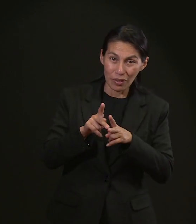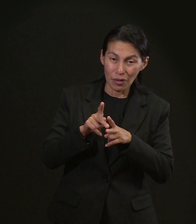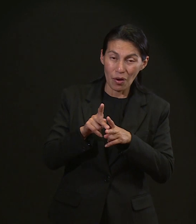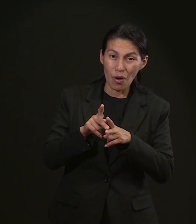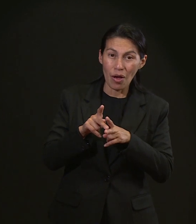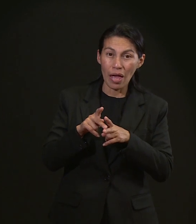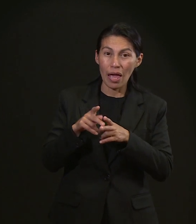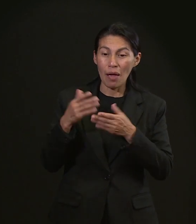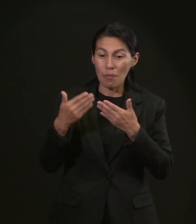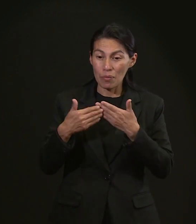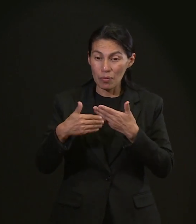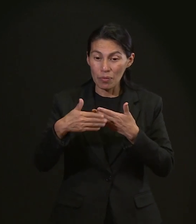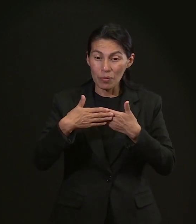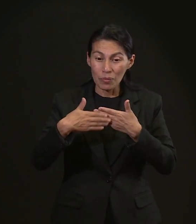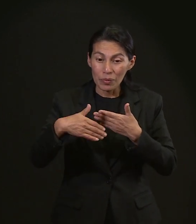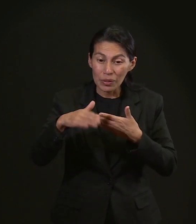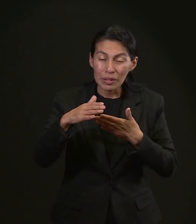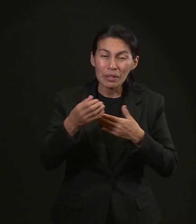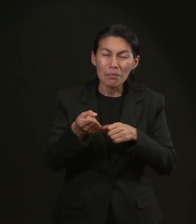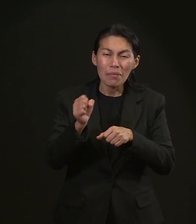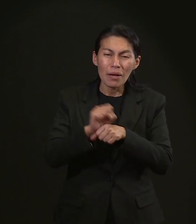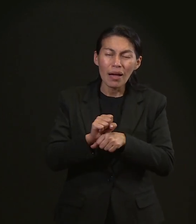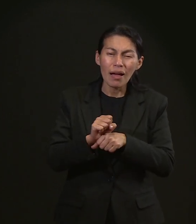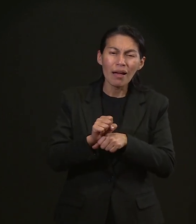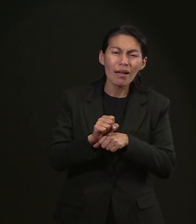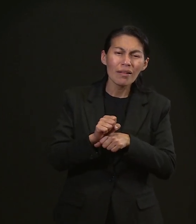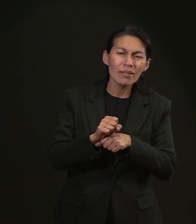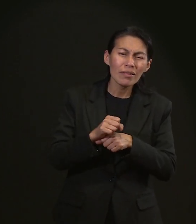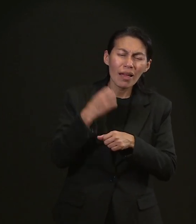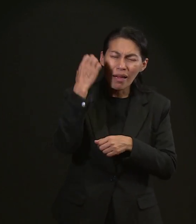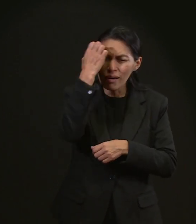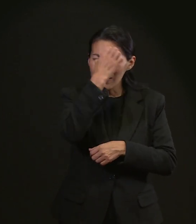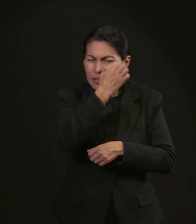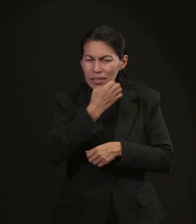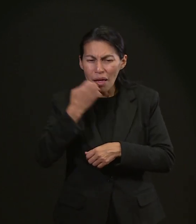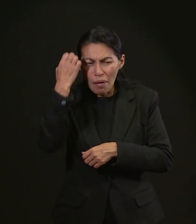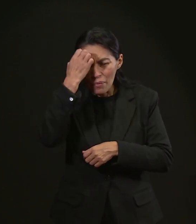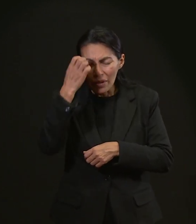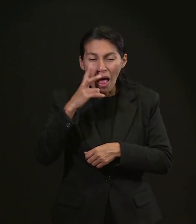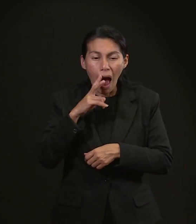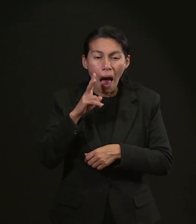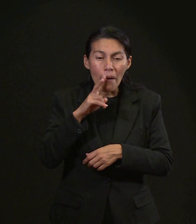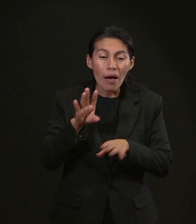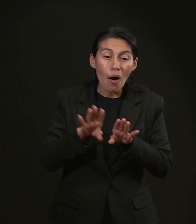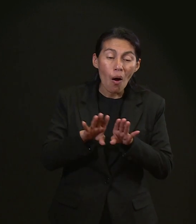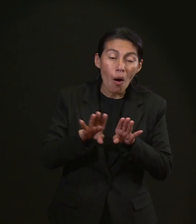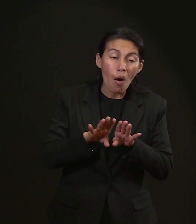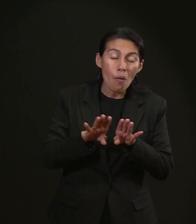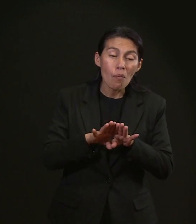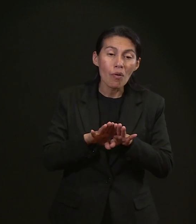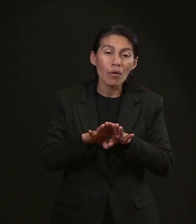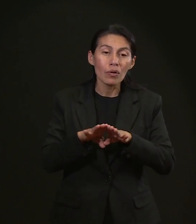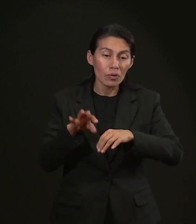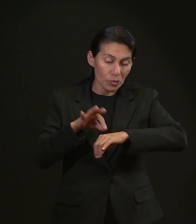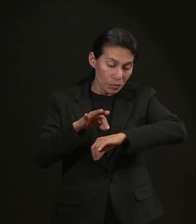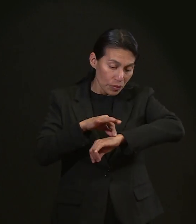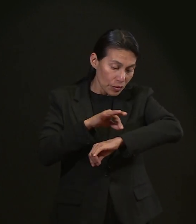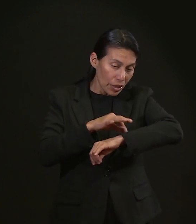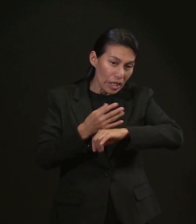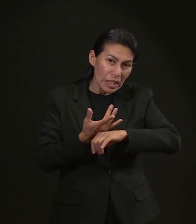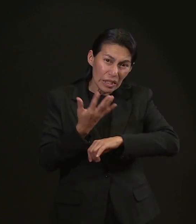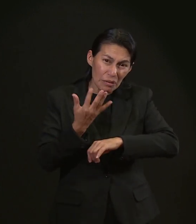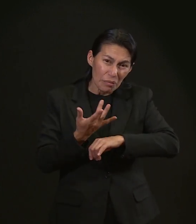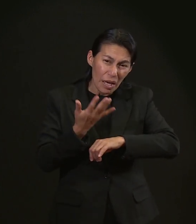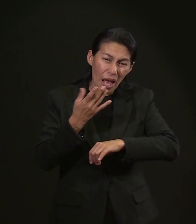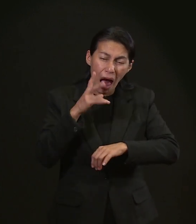estudios para ver hasta dónde afecta la quemadura en base a los resultados definirán si los trasladan o no los doctores están